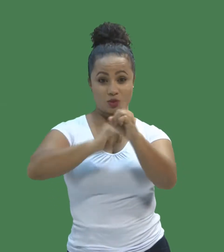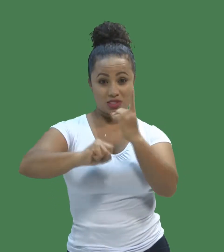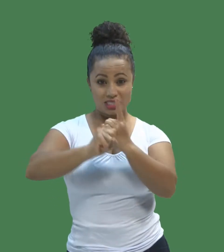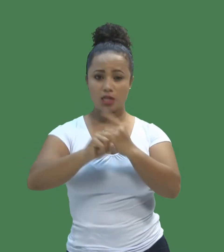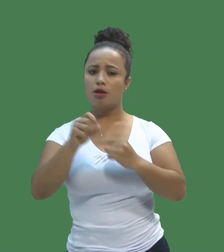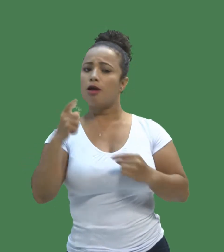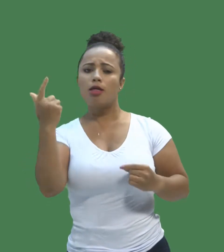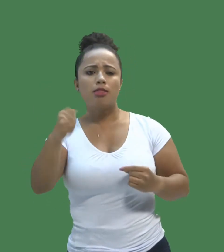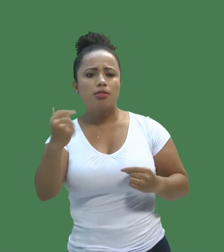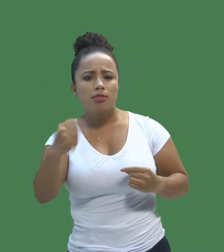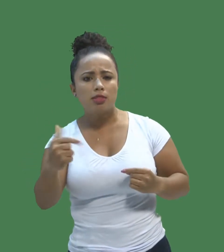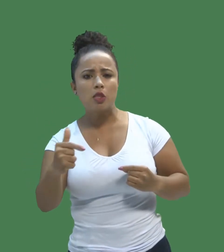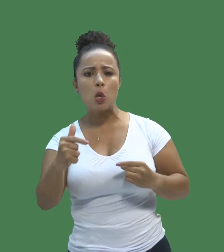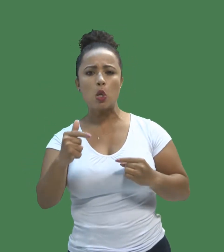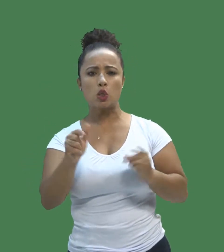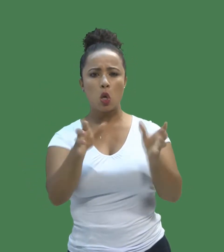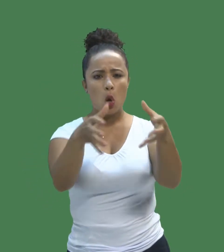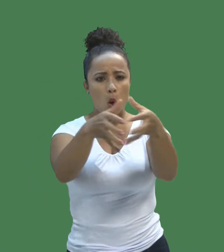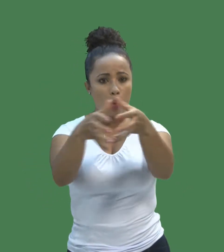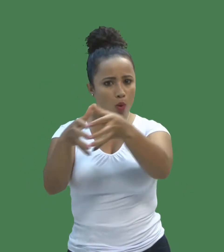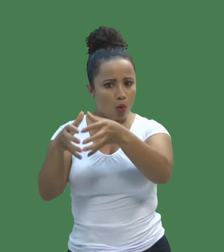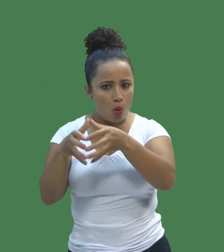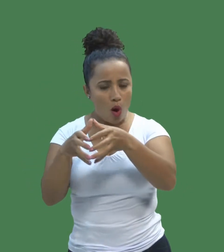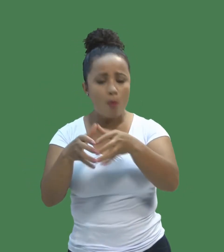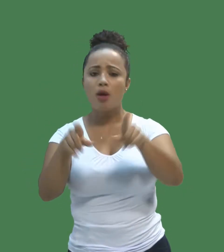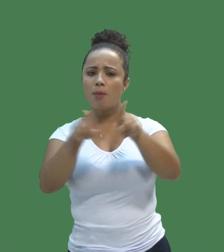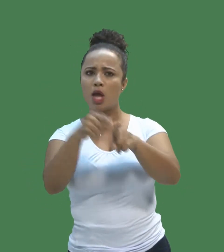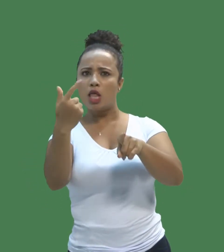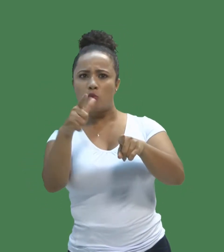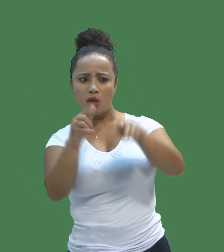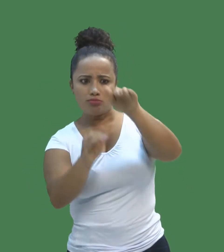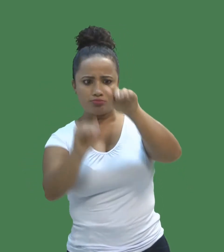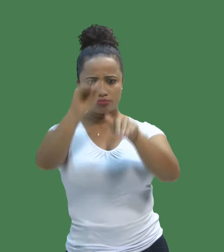a exploração de uma classe sobre a outra.